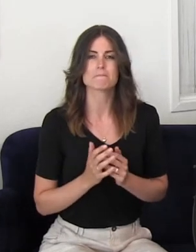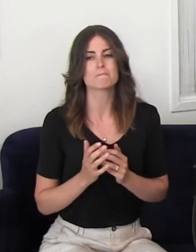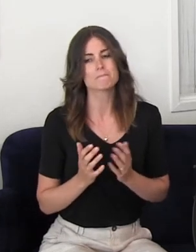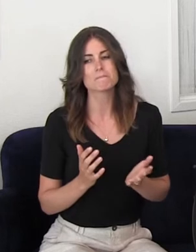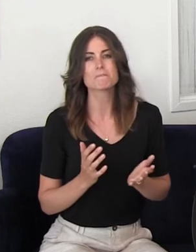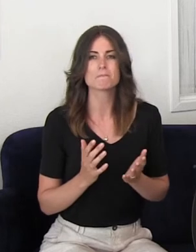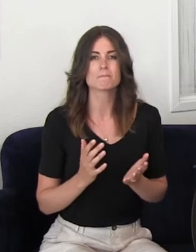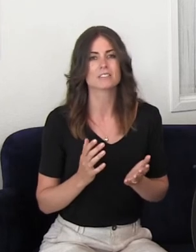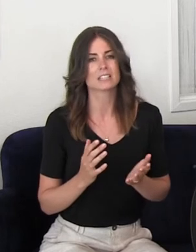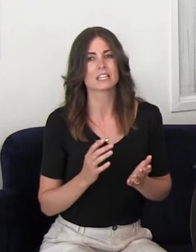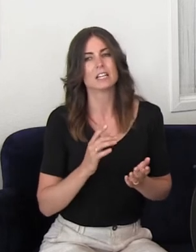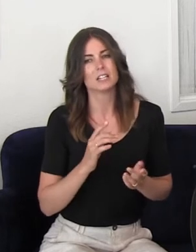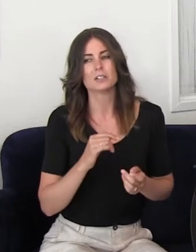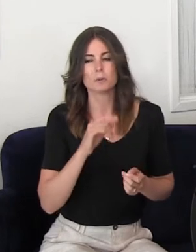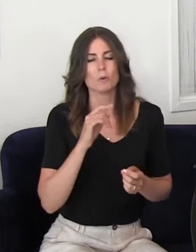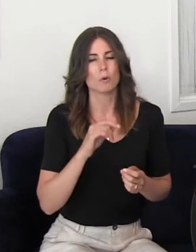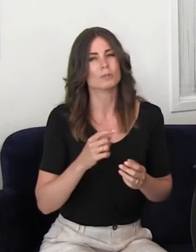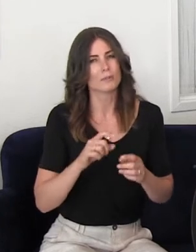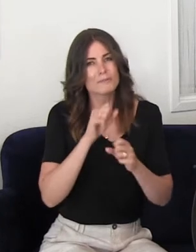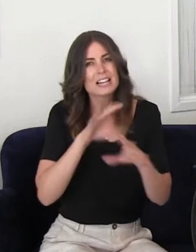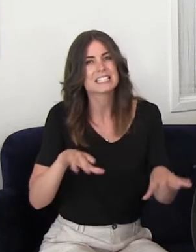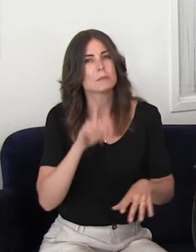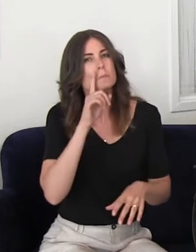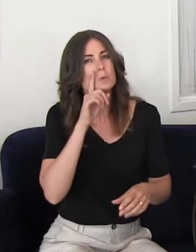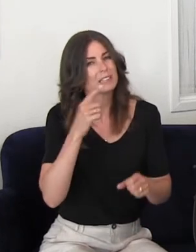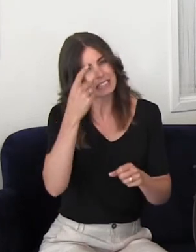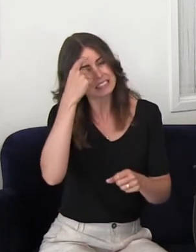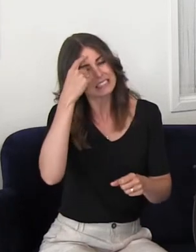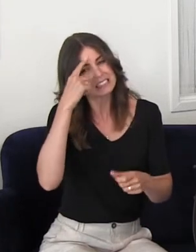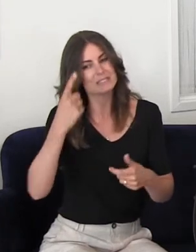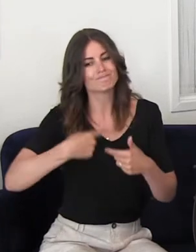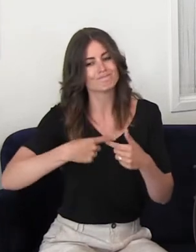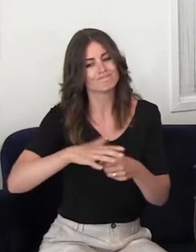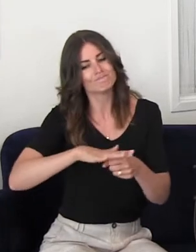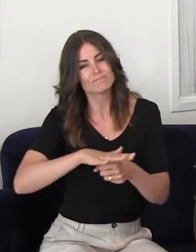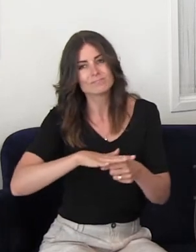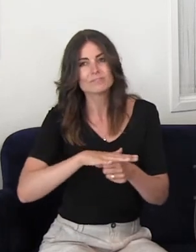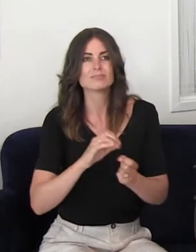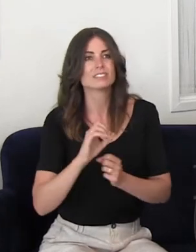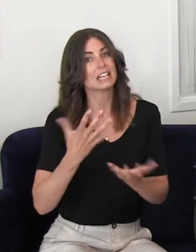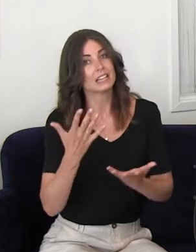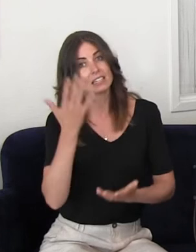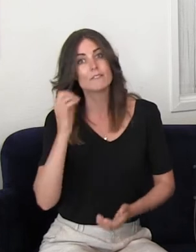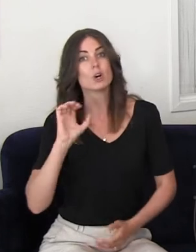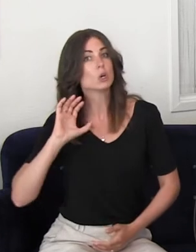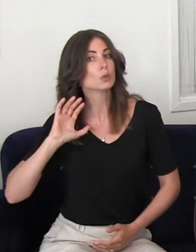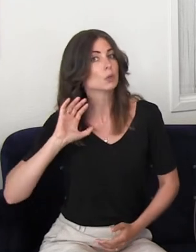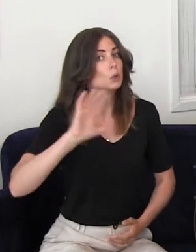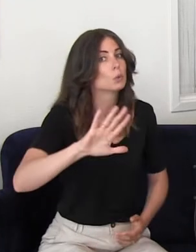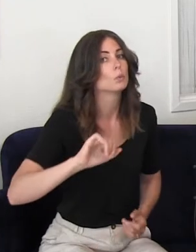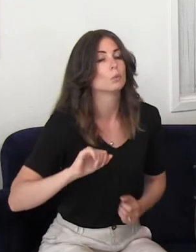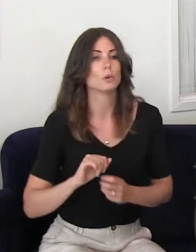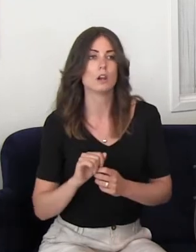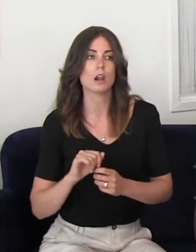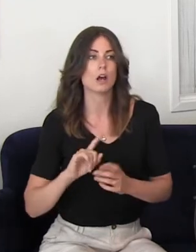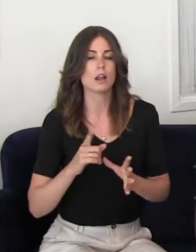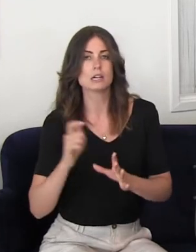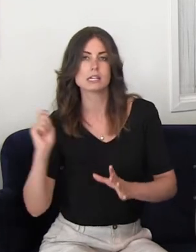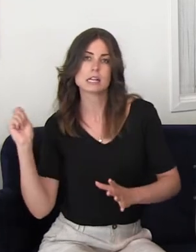svaren skiljer lite, men de håller sig inom en viss nisch. Stöta kula är det några som föreslår. Kasta